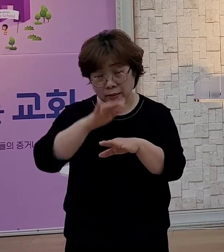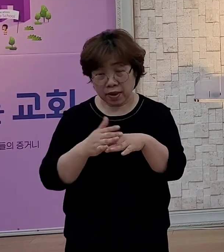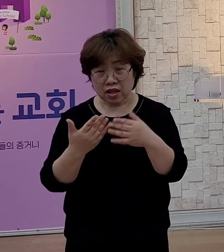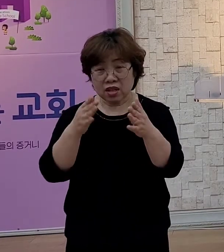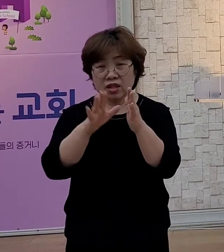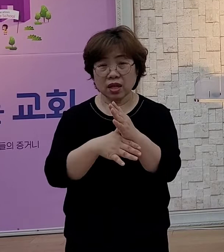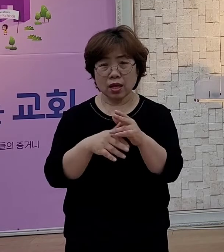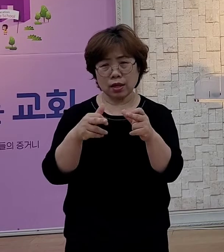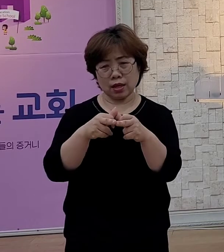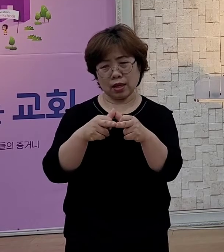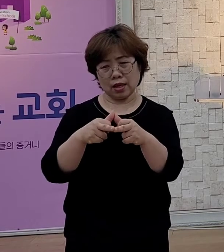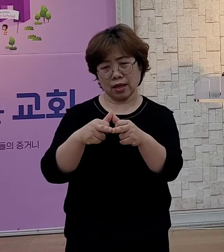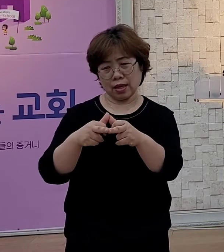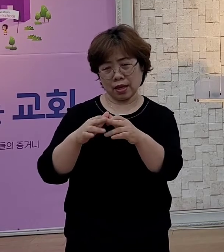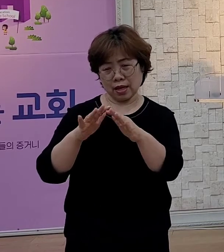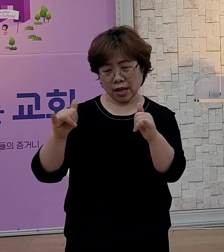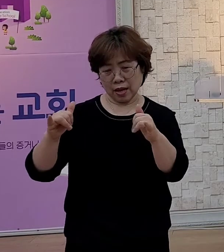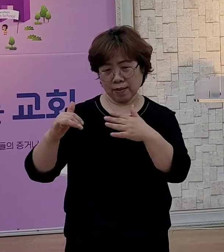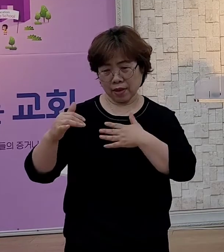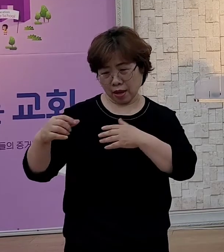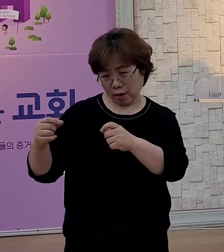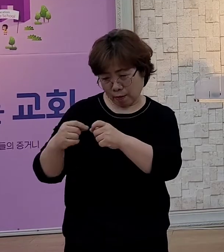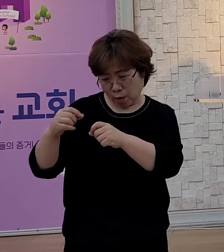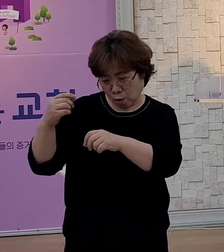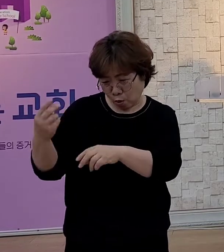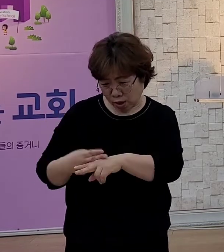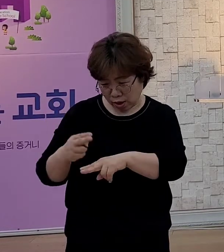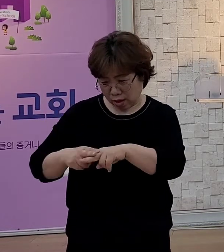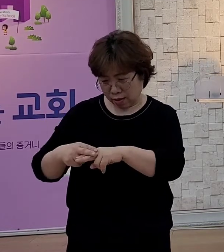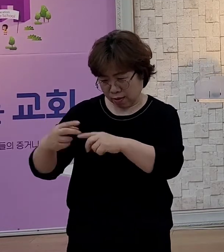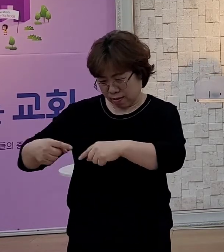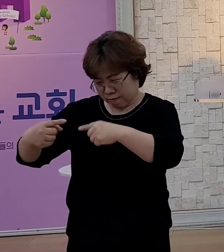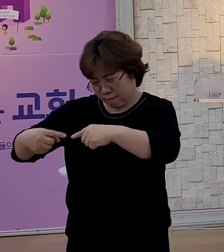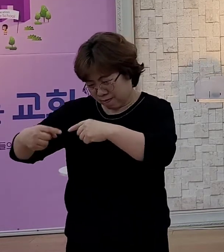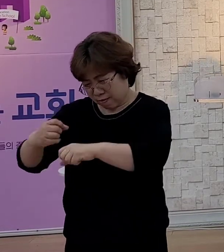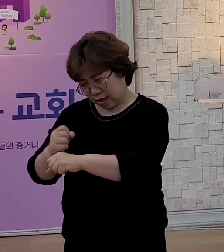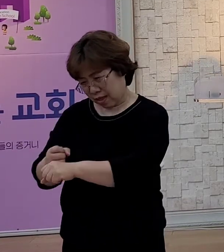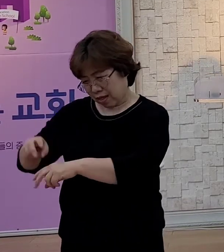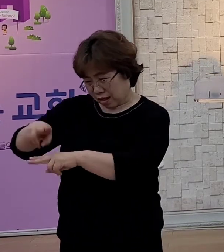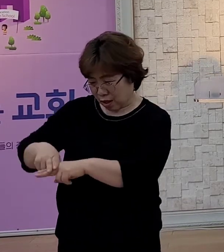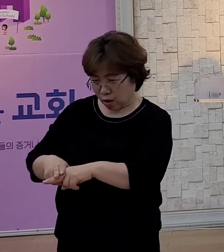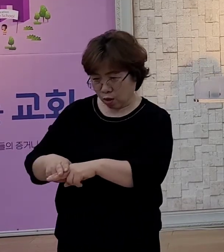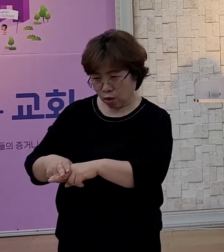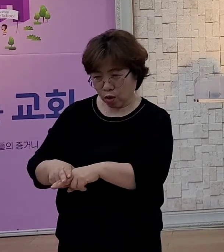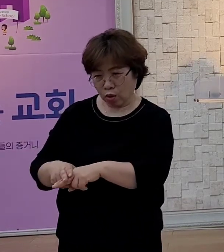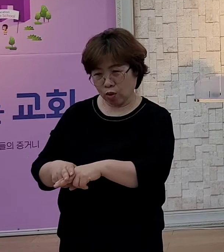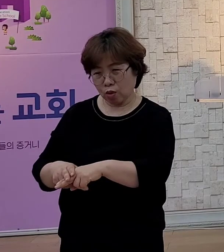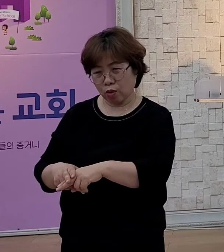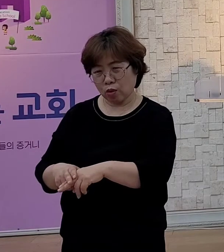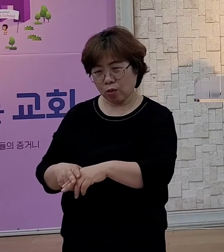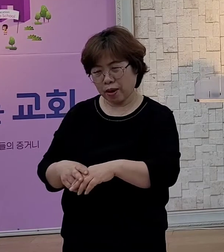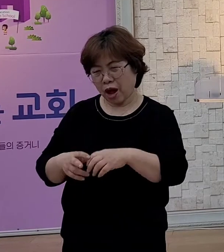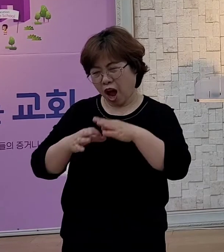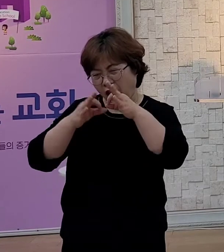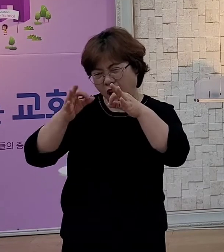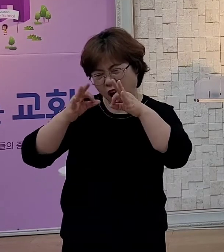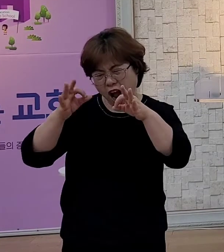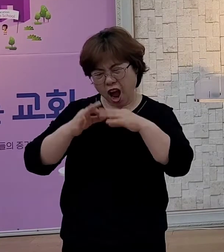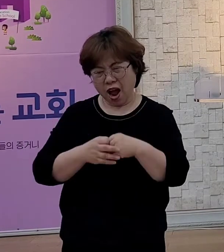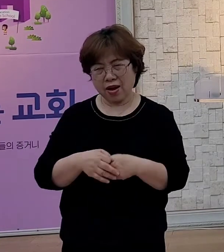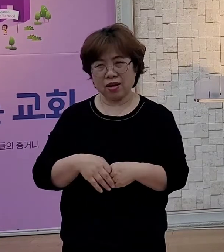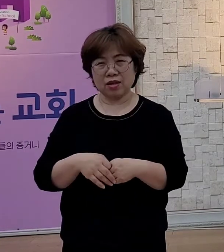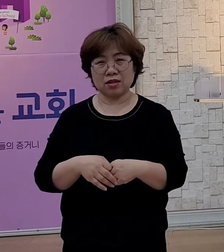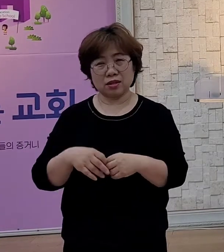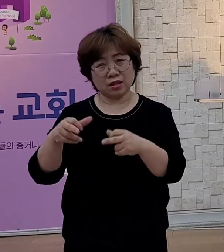냄새나고 또 막 휠체어를 끌고 아니면 또 지적 자폐성 장애인도 막 소리도 내고 막